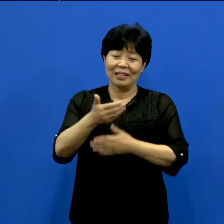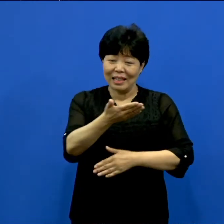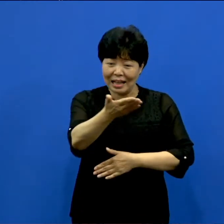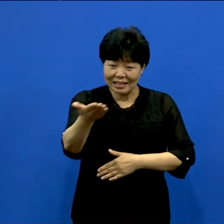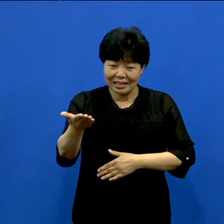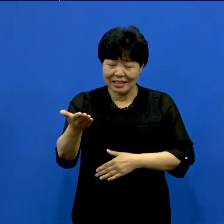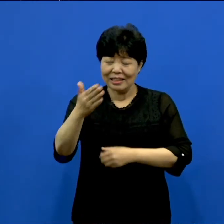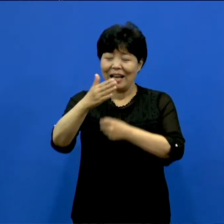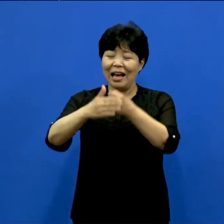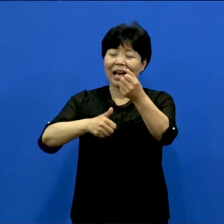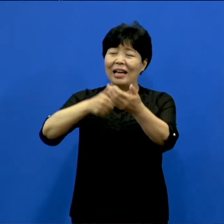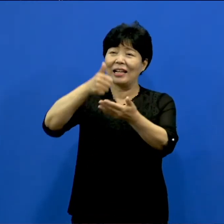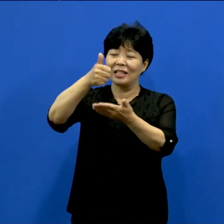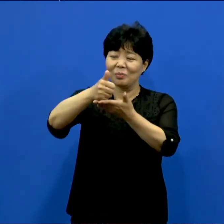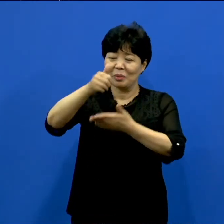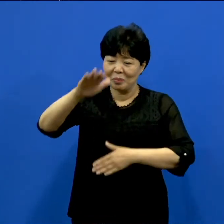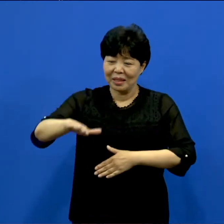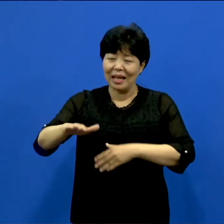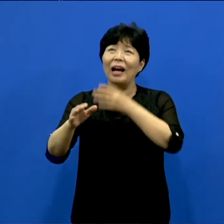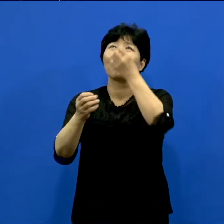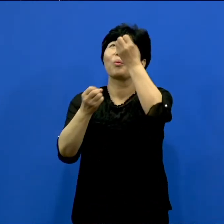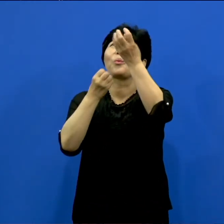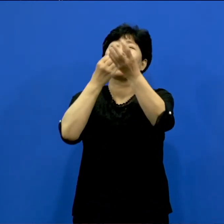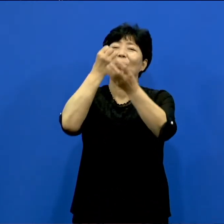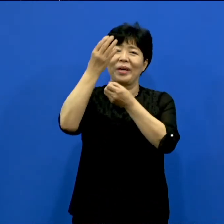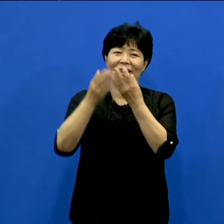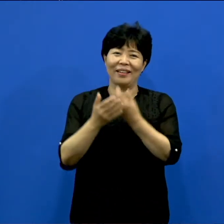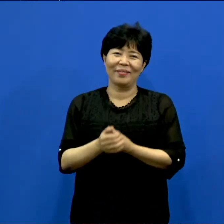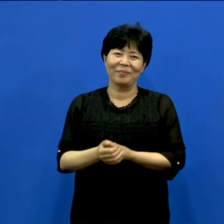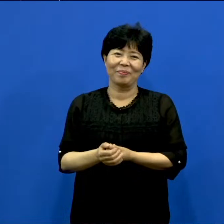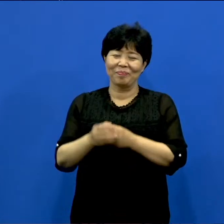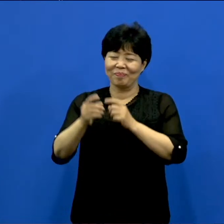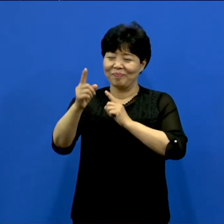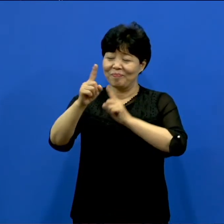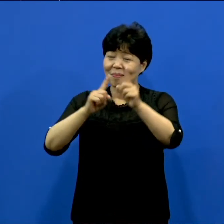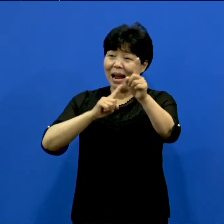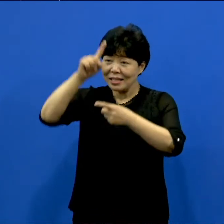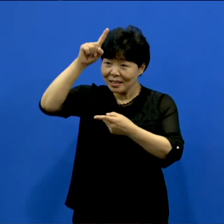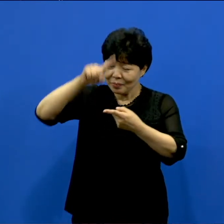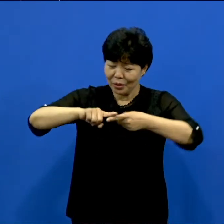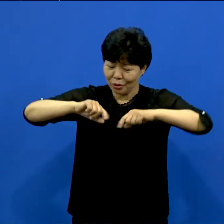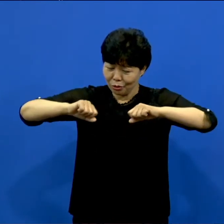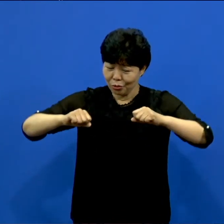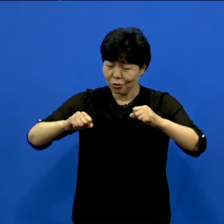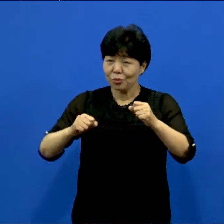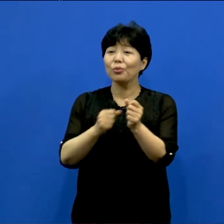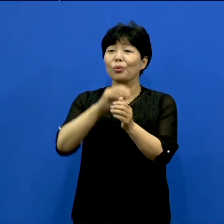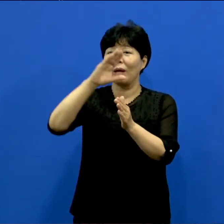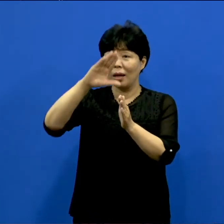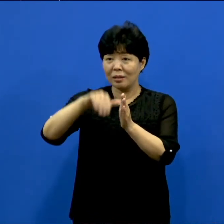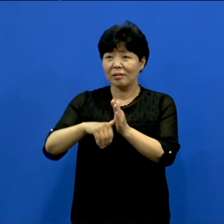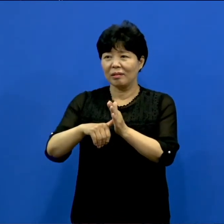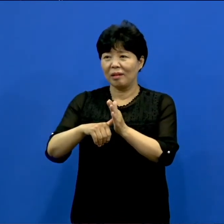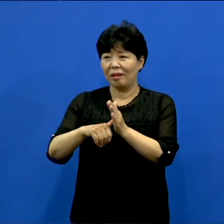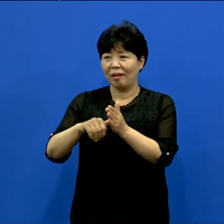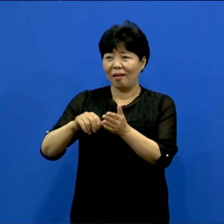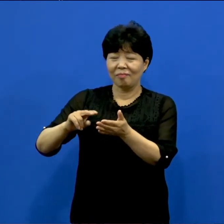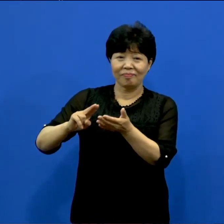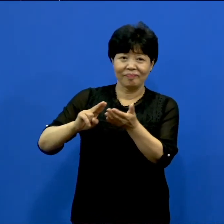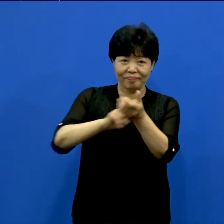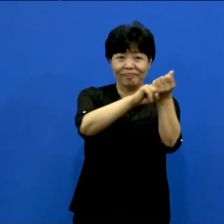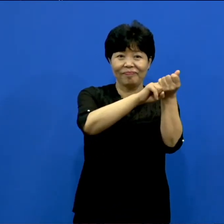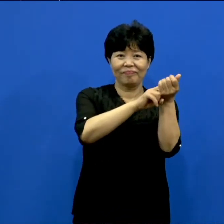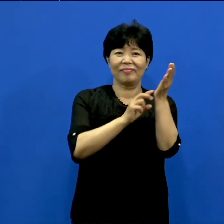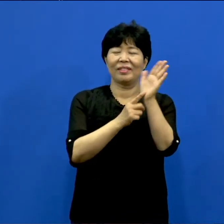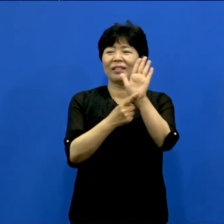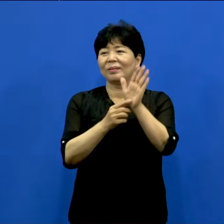그러니까 말씀대로 그물을 내리다 했는데 그 말씀이 그대로 이루어진 것을 베드로가 보면서 무릎을 꿇은 것입니다.